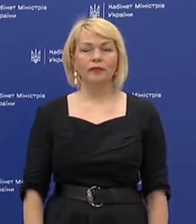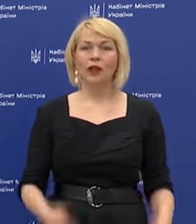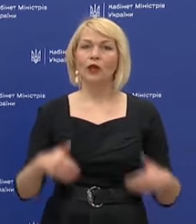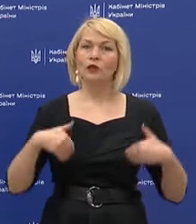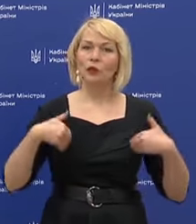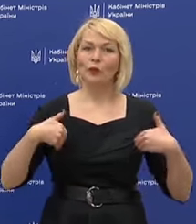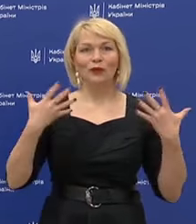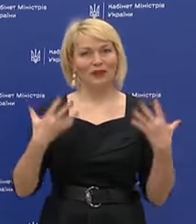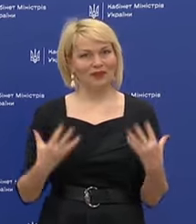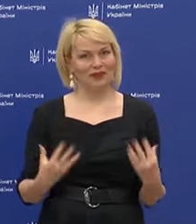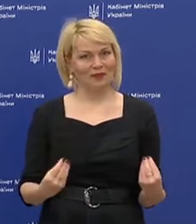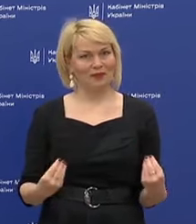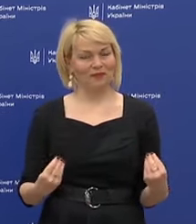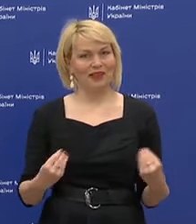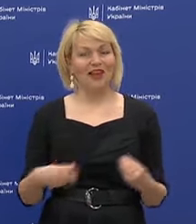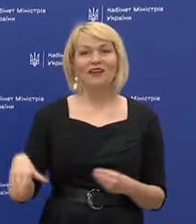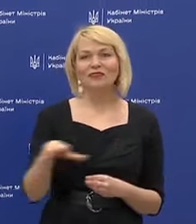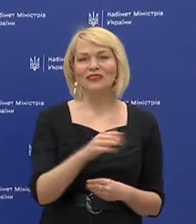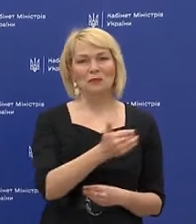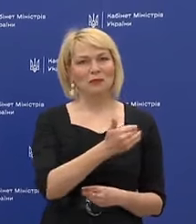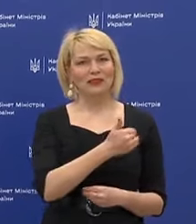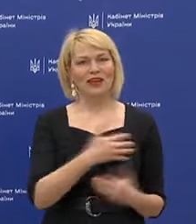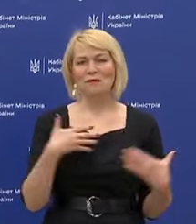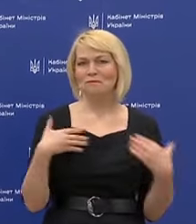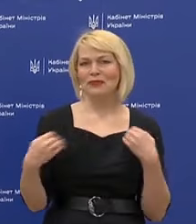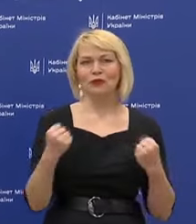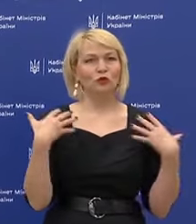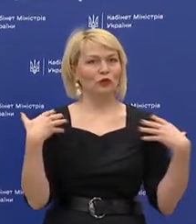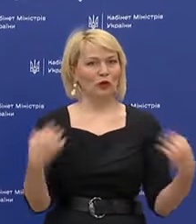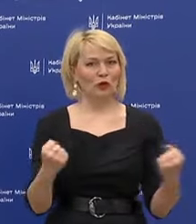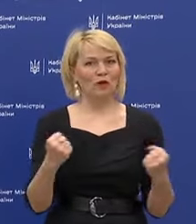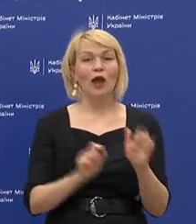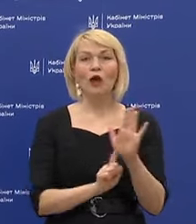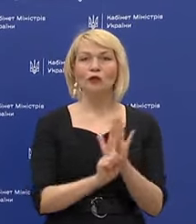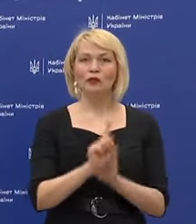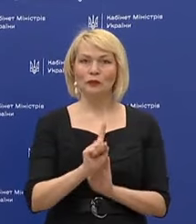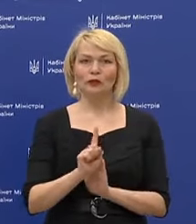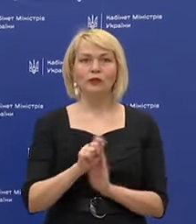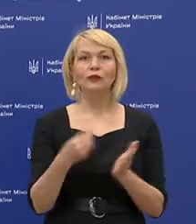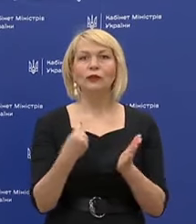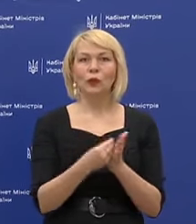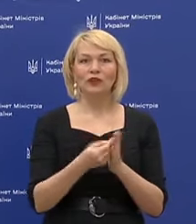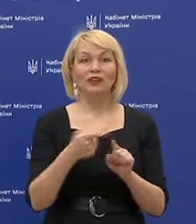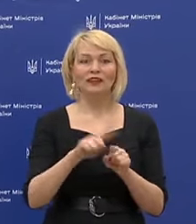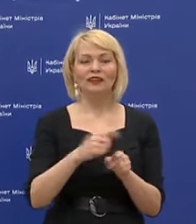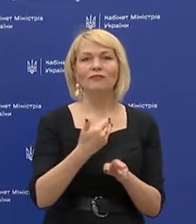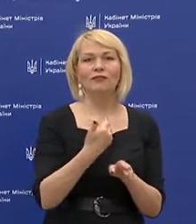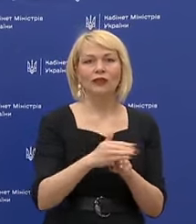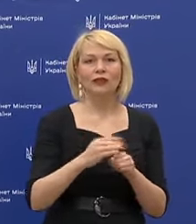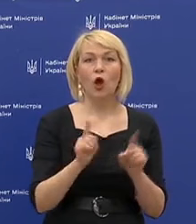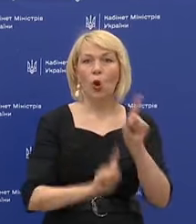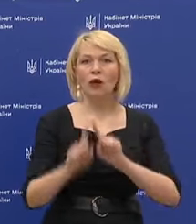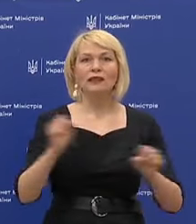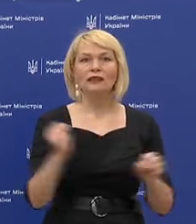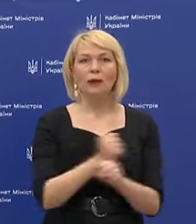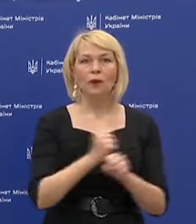Доброго дня. Всім бажаю міцного здоров'я. Розпочну із коштів, які виділені урядом для